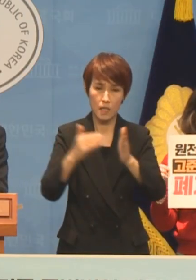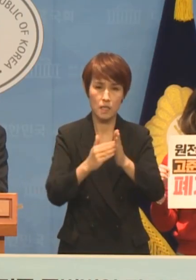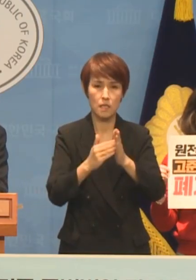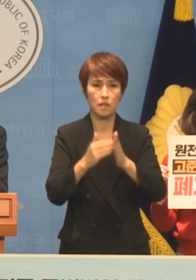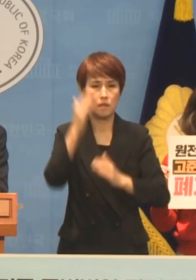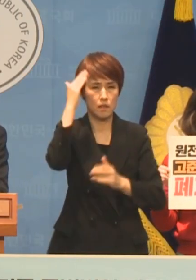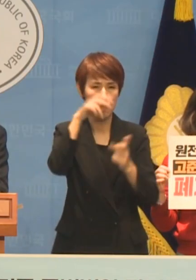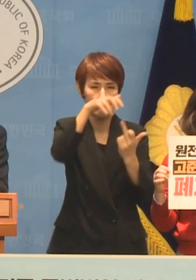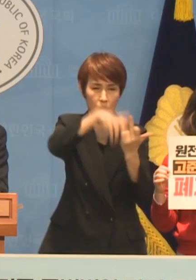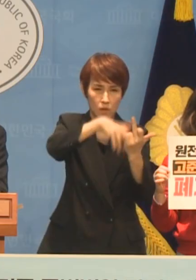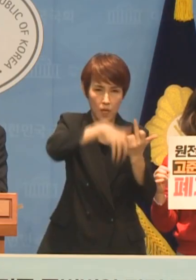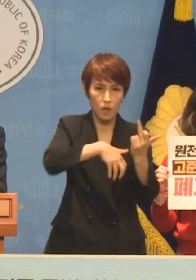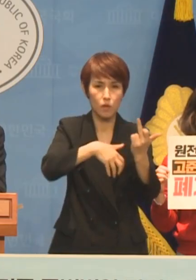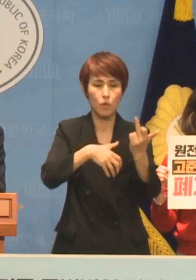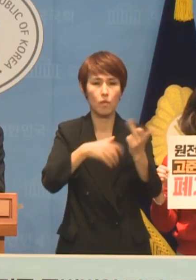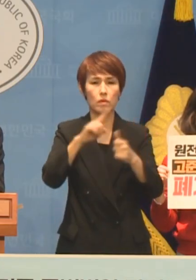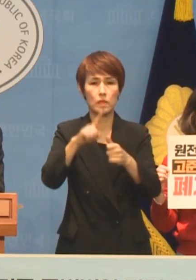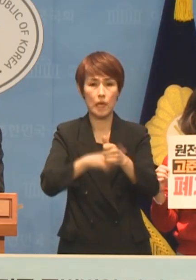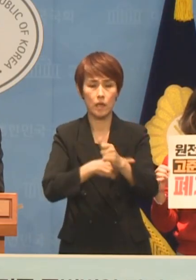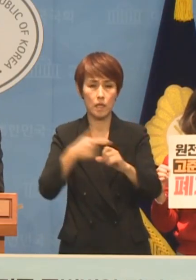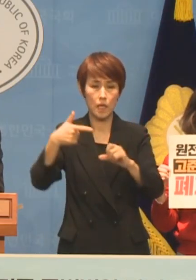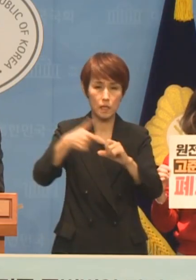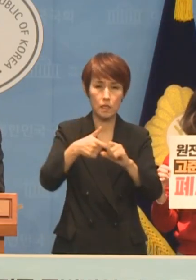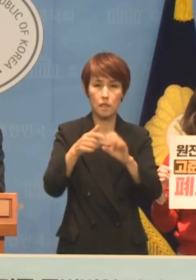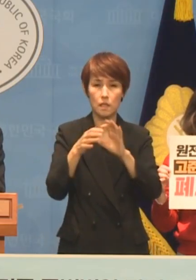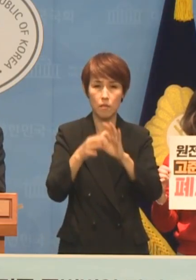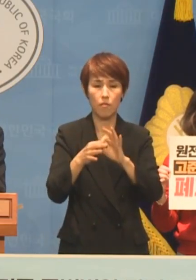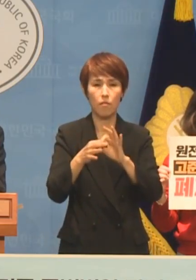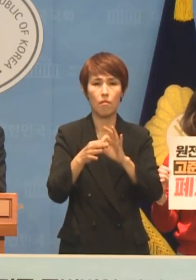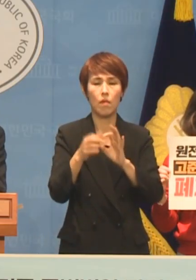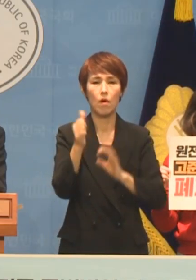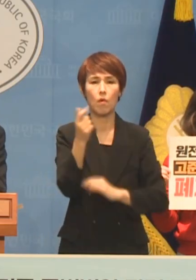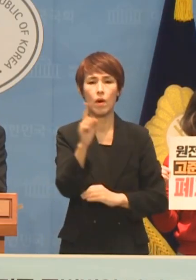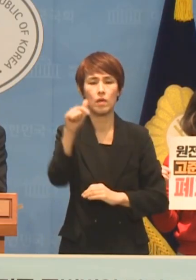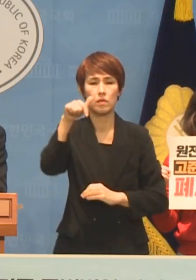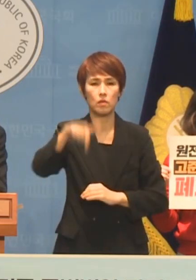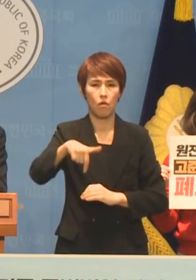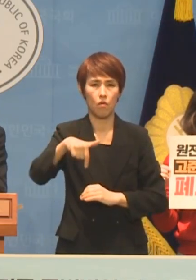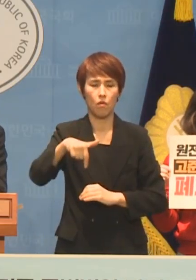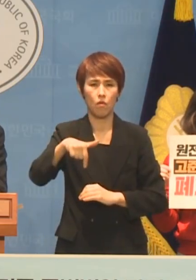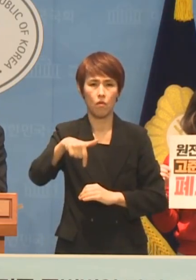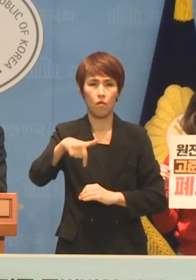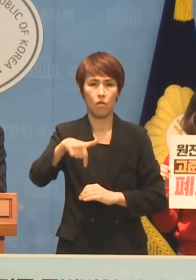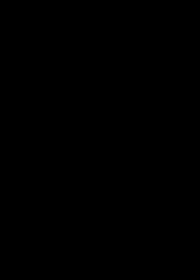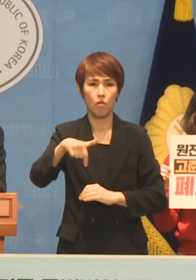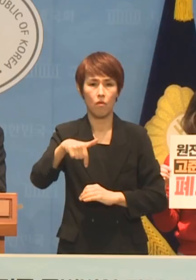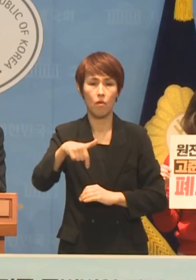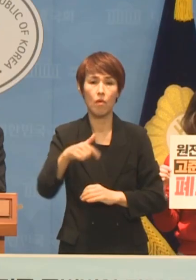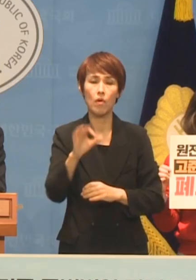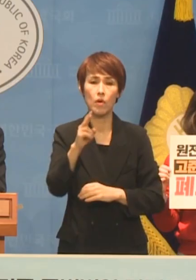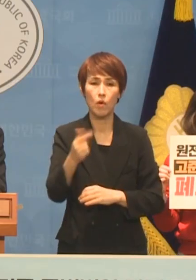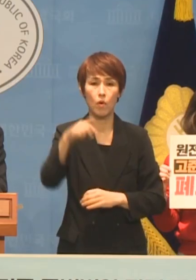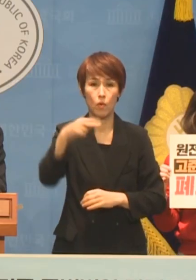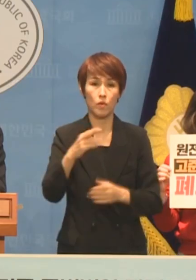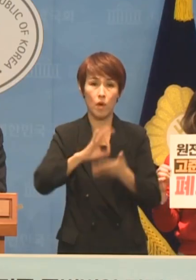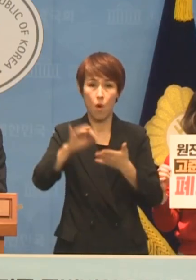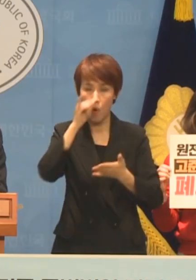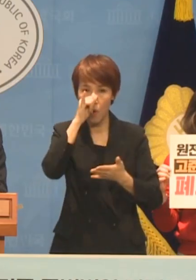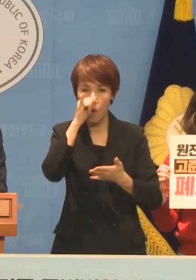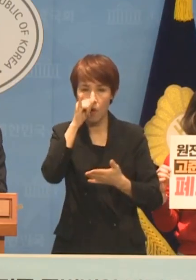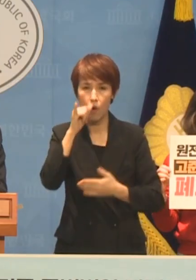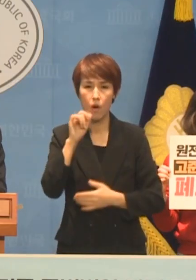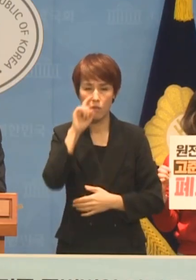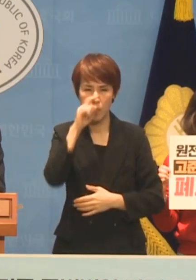액화 천연가스를 합한 화석연료를 사용하게 돼 온실가스 감축 목표에도